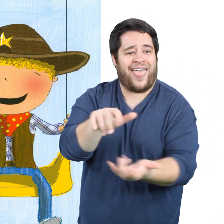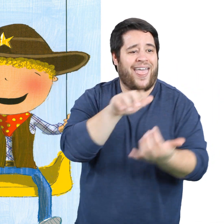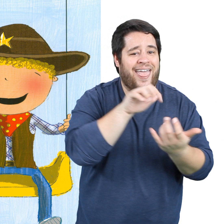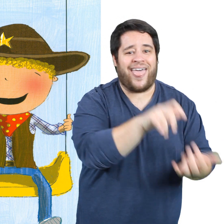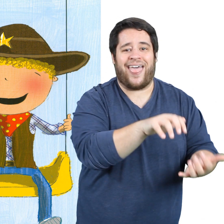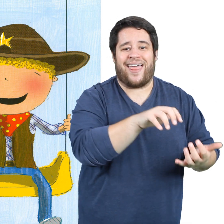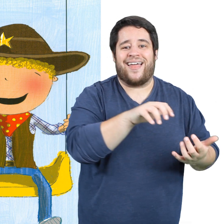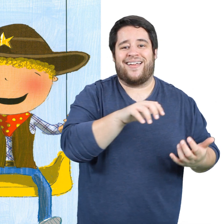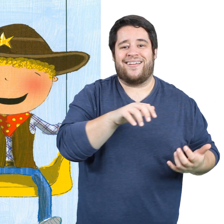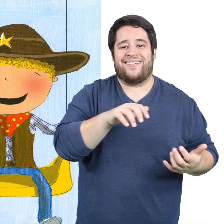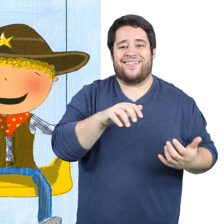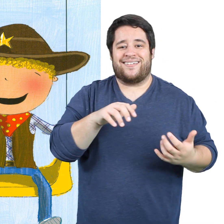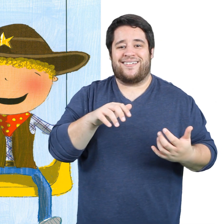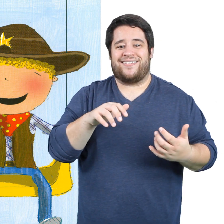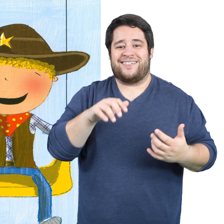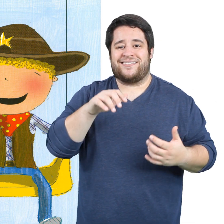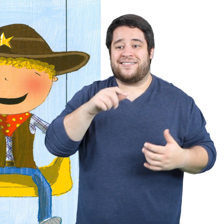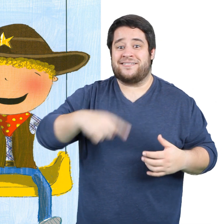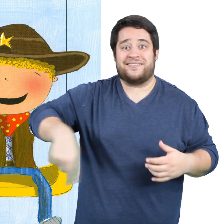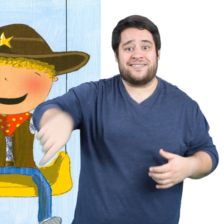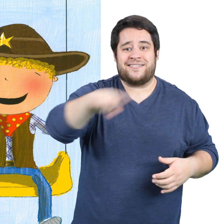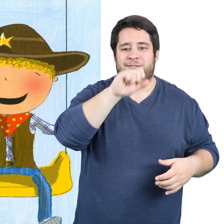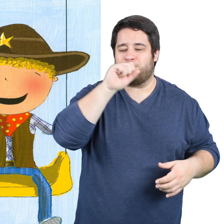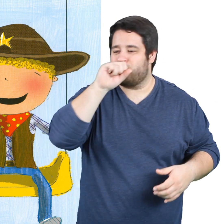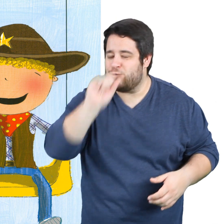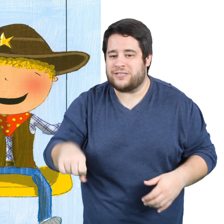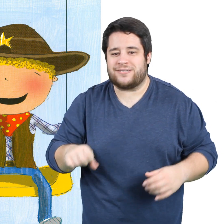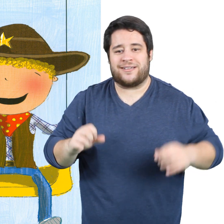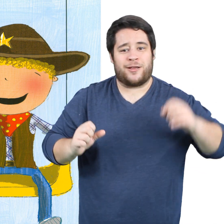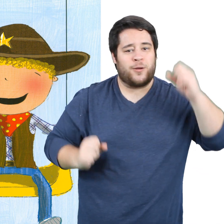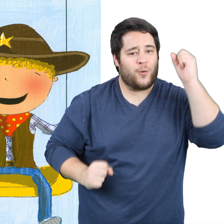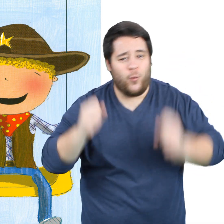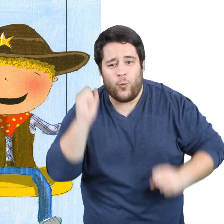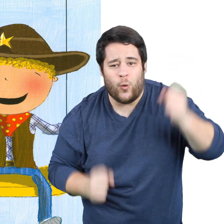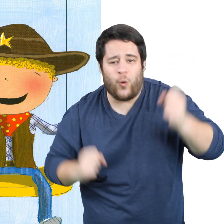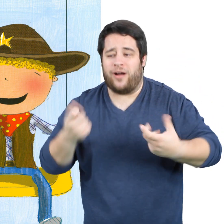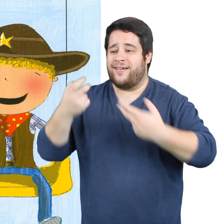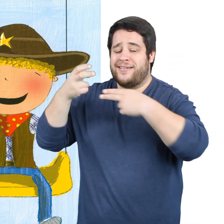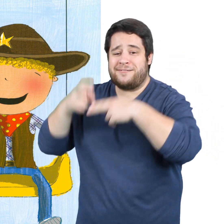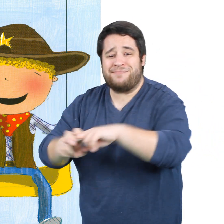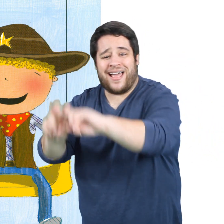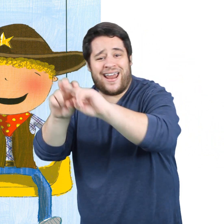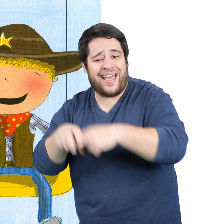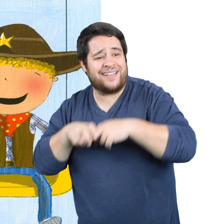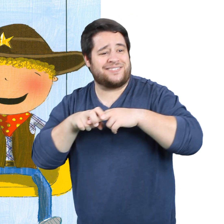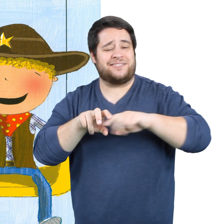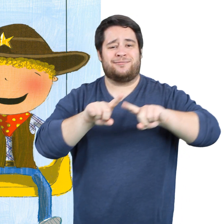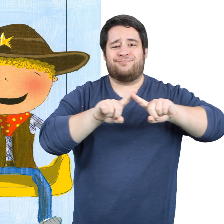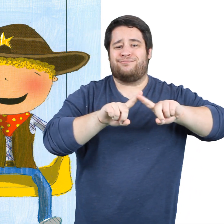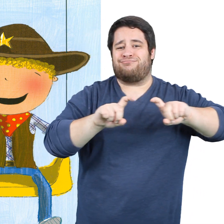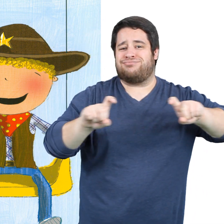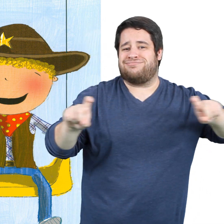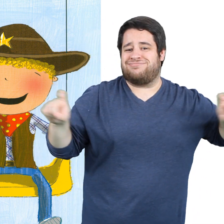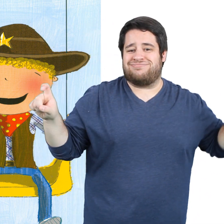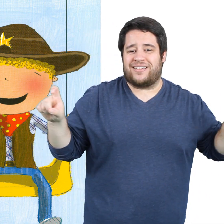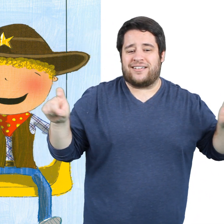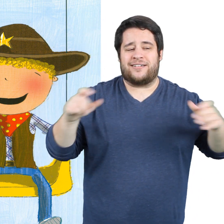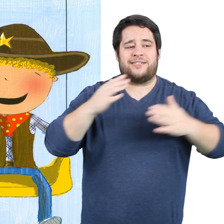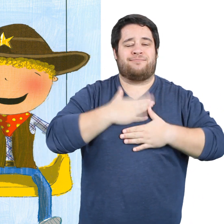Il adorait courir et se balancer. Il y avait tant de façons de s'amuser.